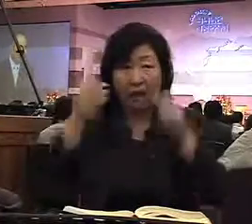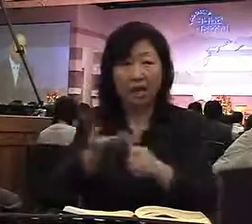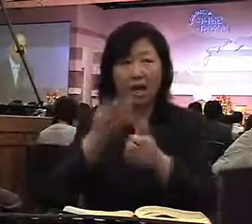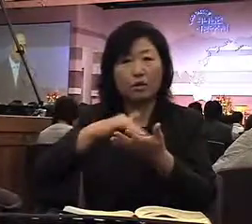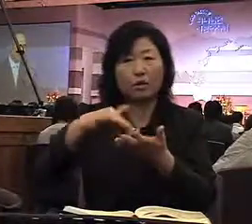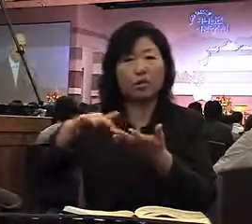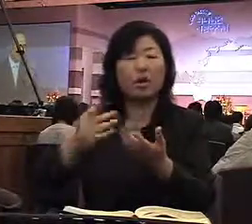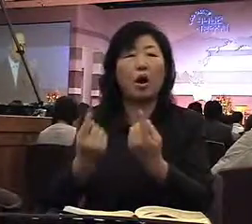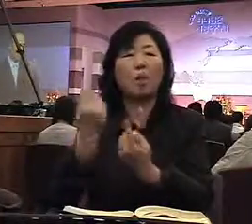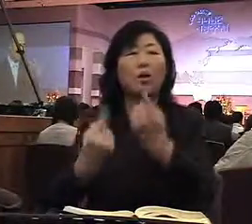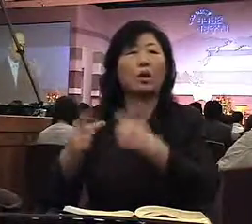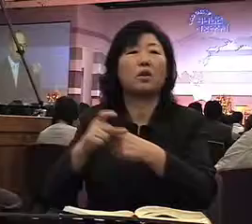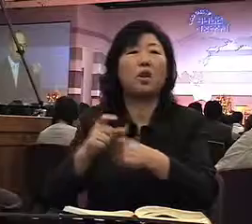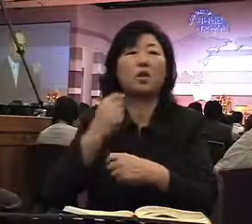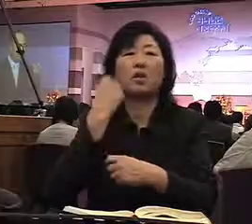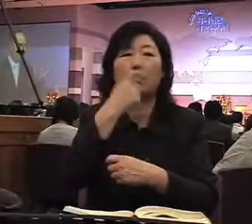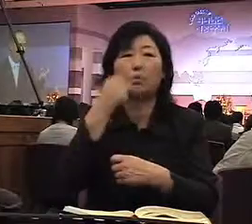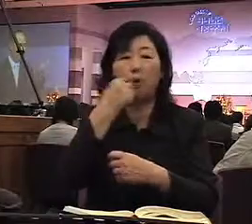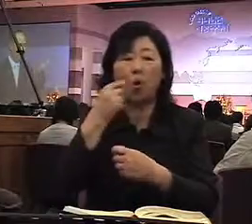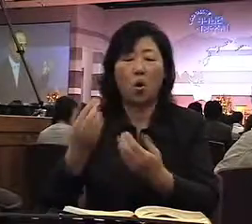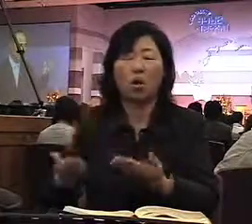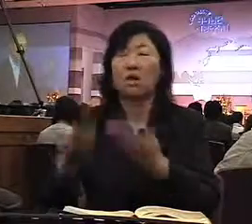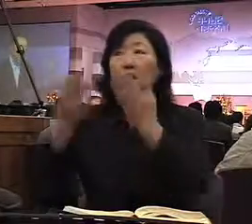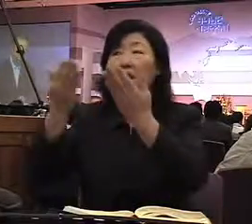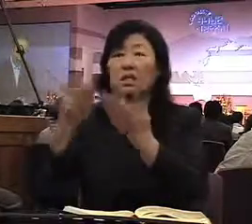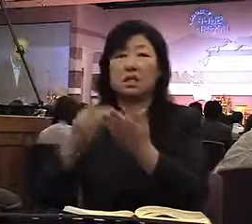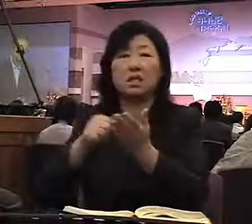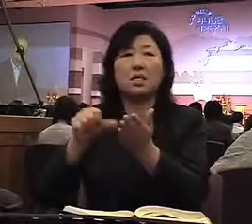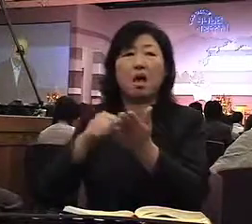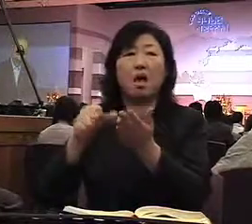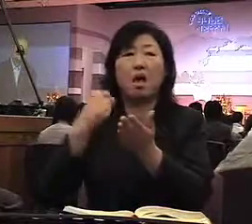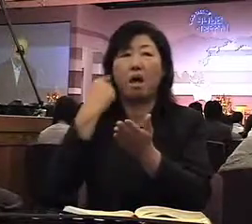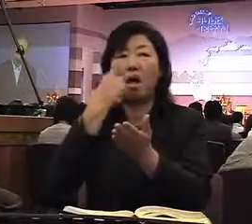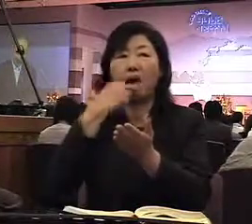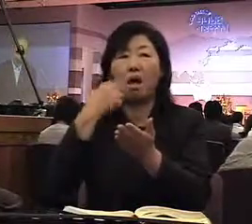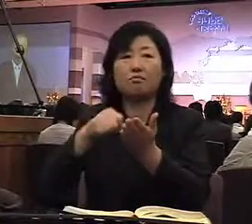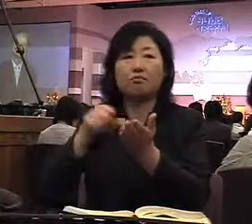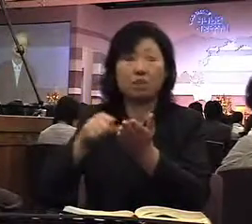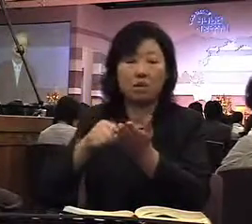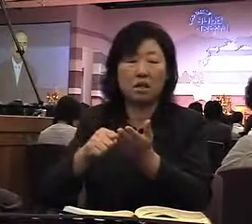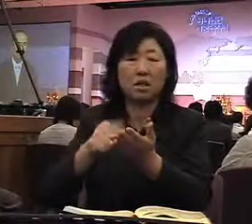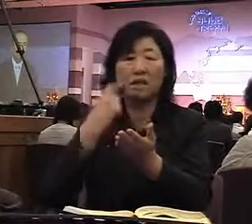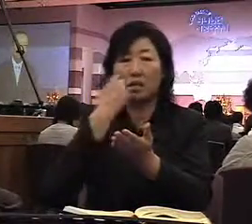숫자보다도 우리의 입술로 드리는 이 제물을 하나님께 드리는 입술의 제사는